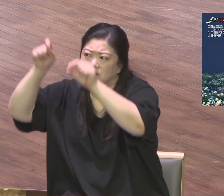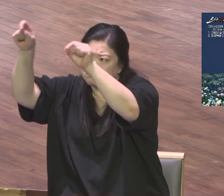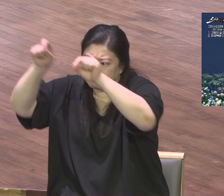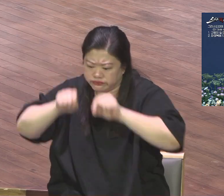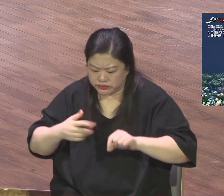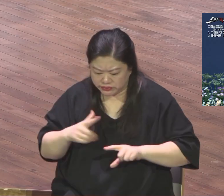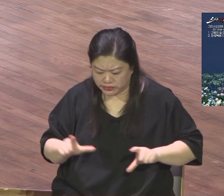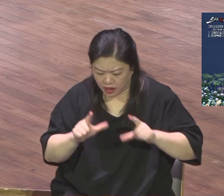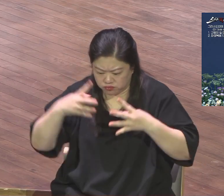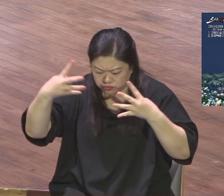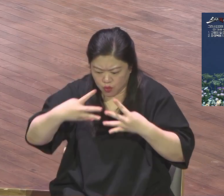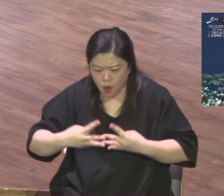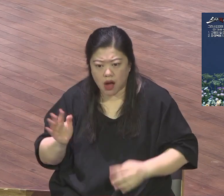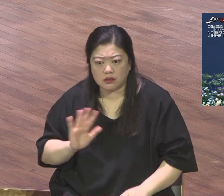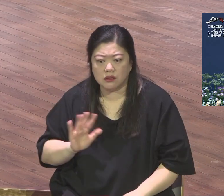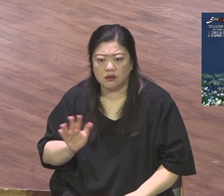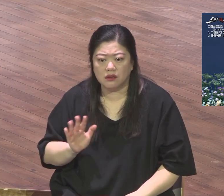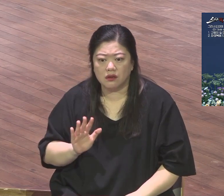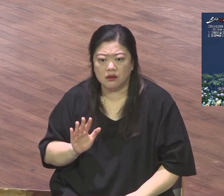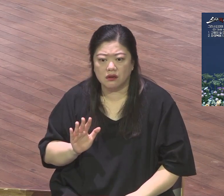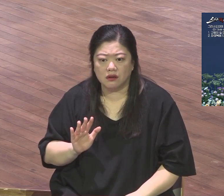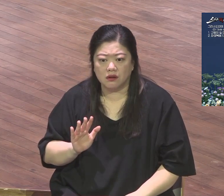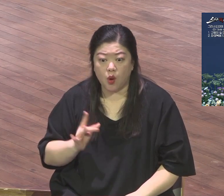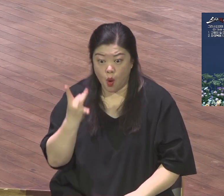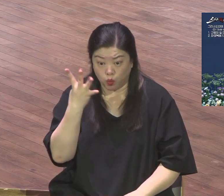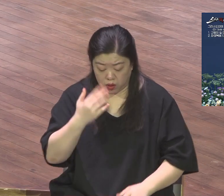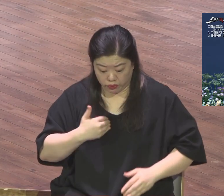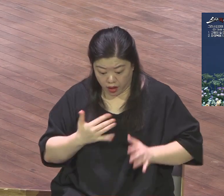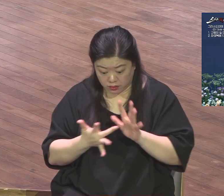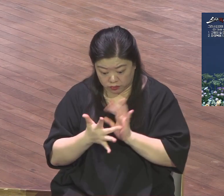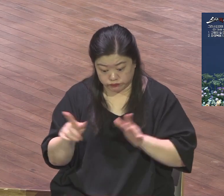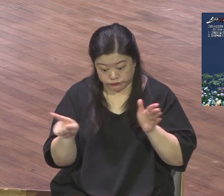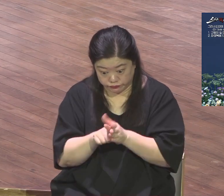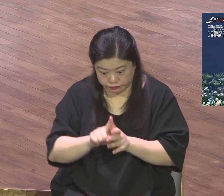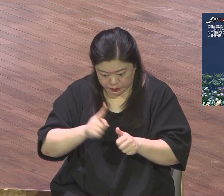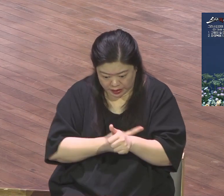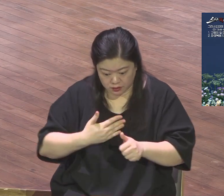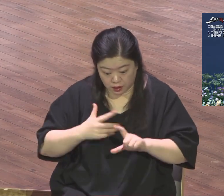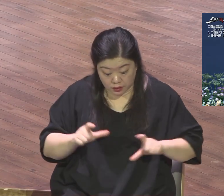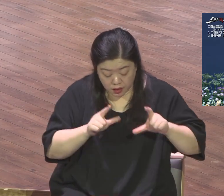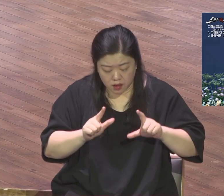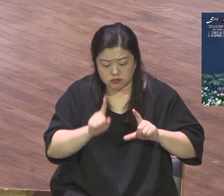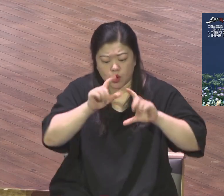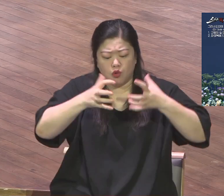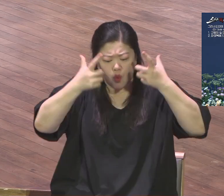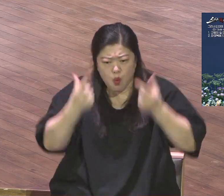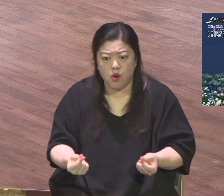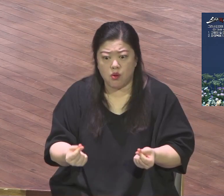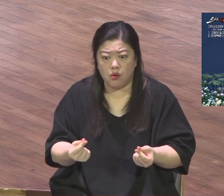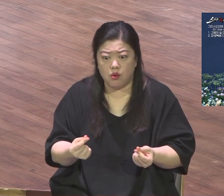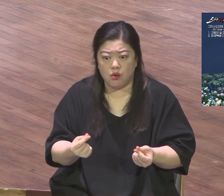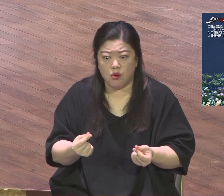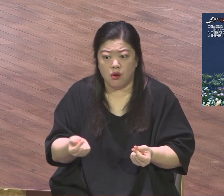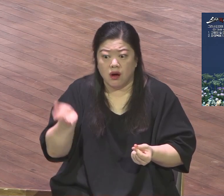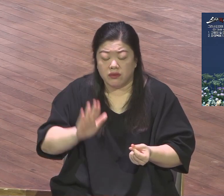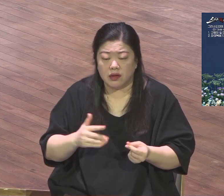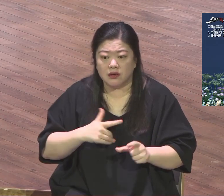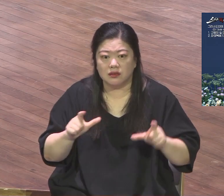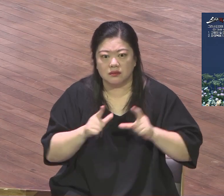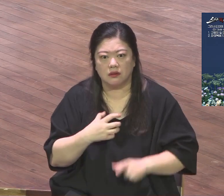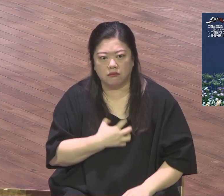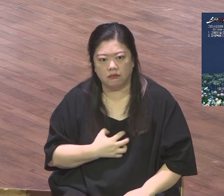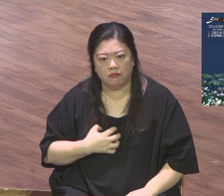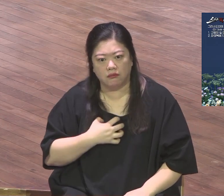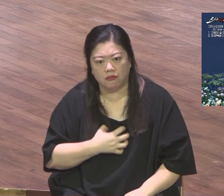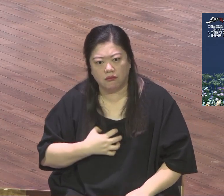존재하는, 실제하는 그 세계가 천국인데, 그래서 우리 주님은 우리의 이해를 돕기 위해서